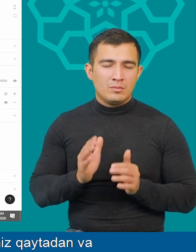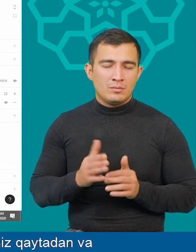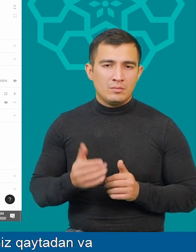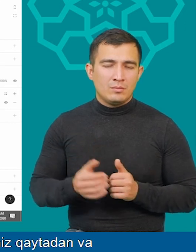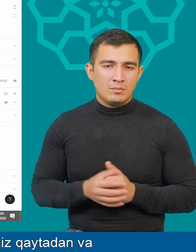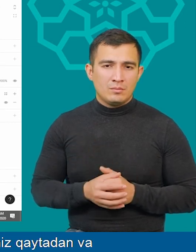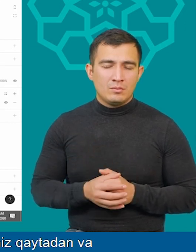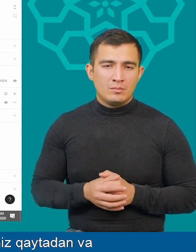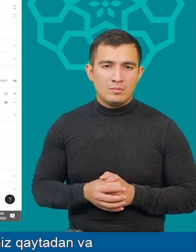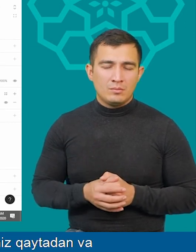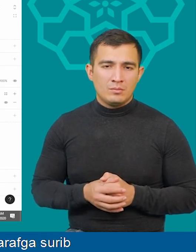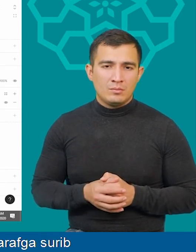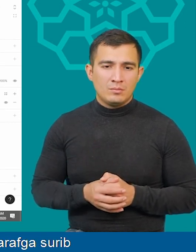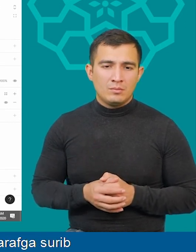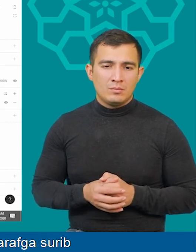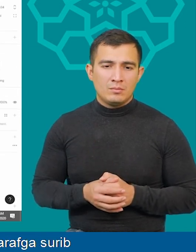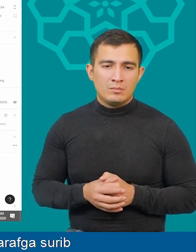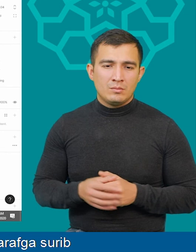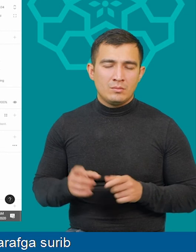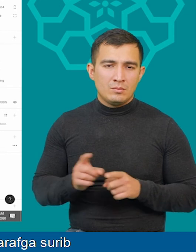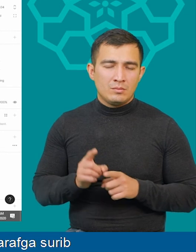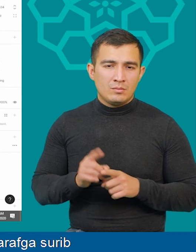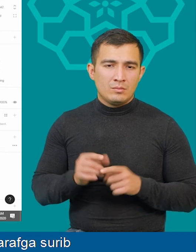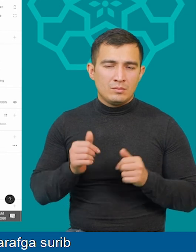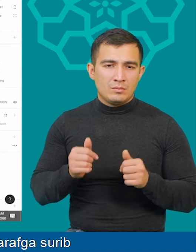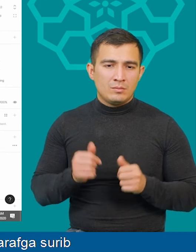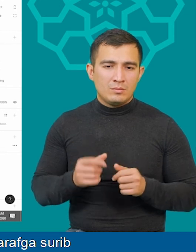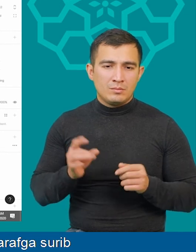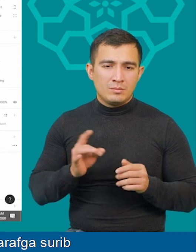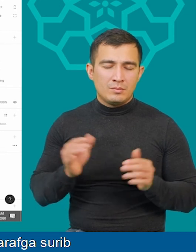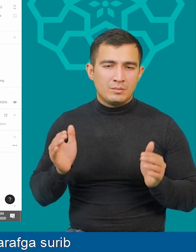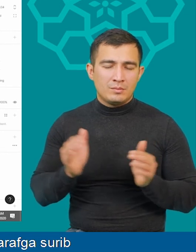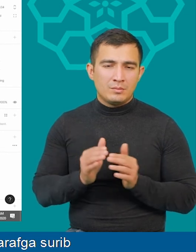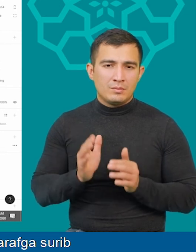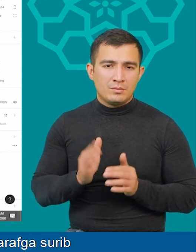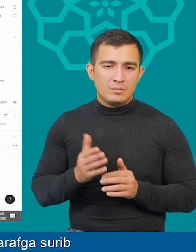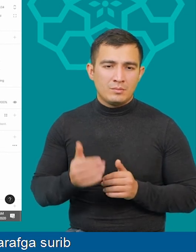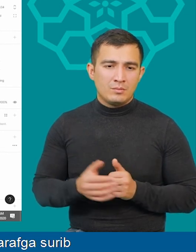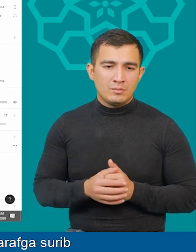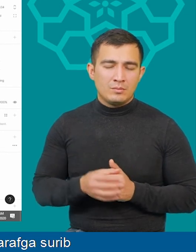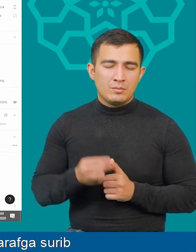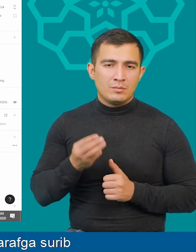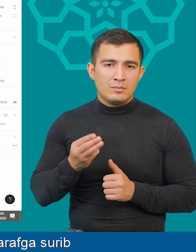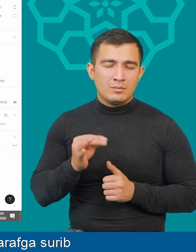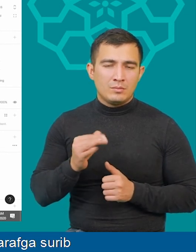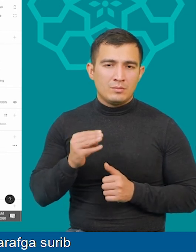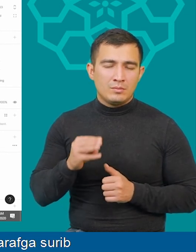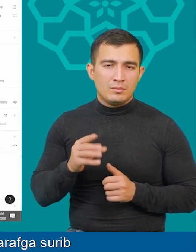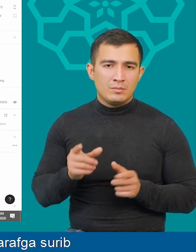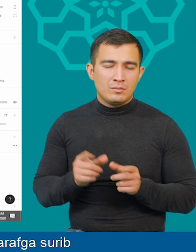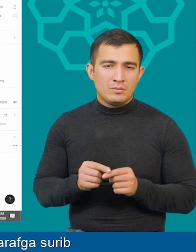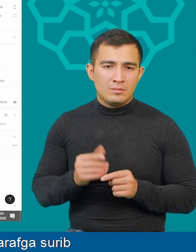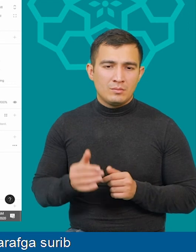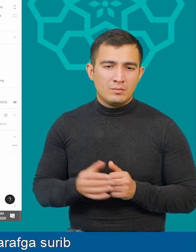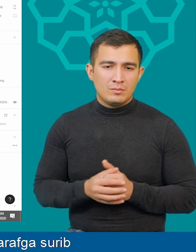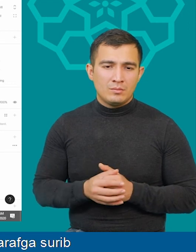qaytaramiz pastga. I mana uni ham o'zini ozgina kichkinalashtirib olamiz shift bilan.